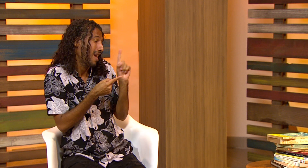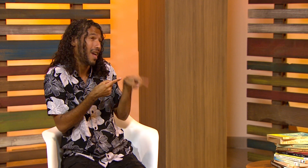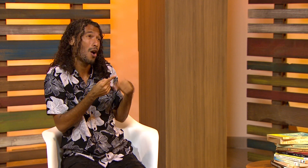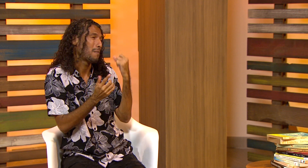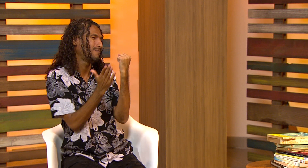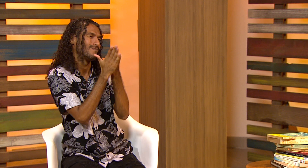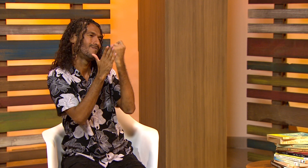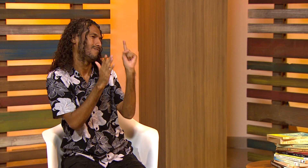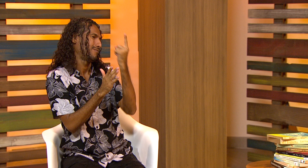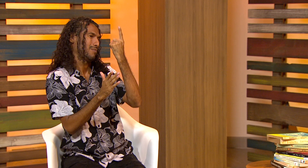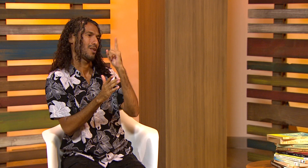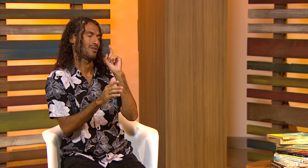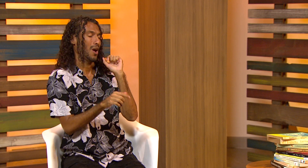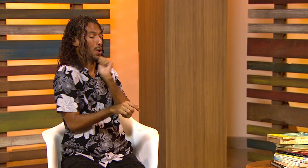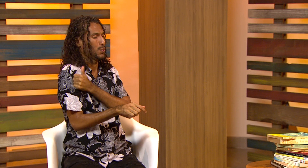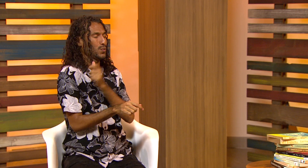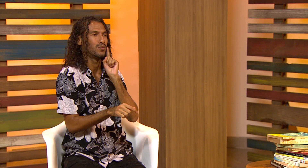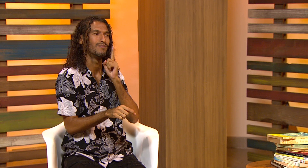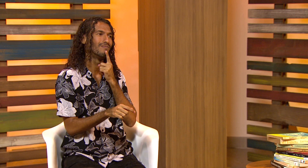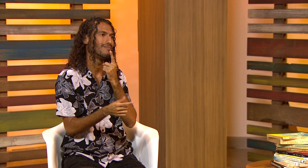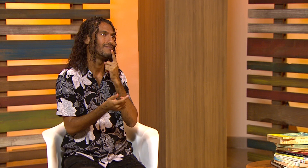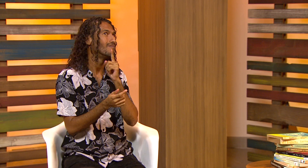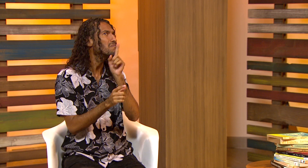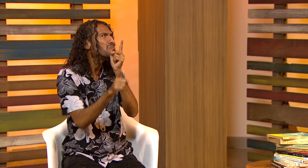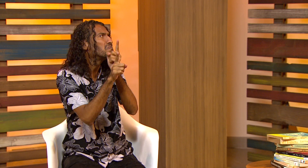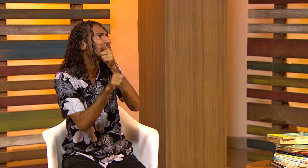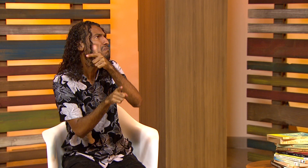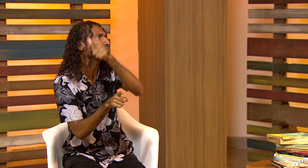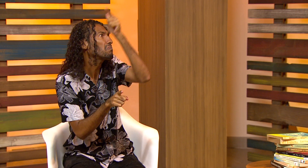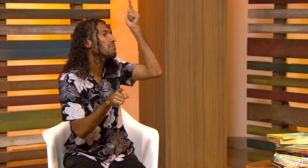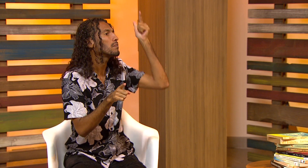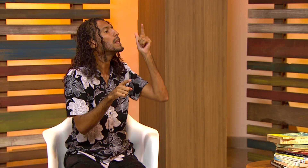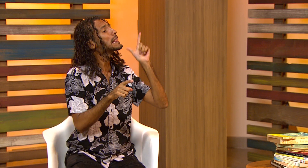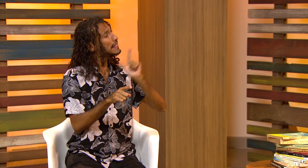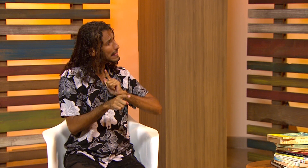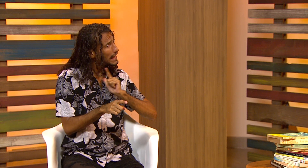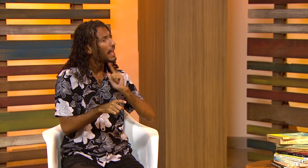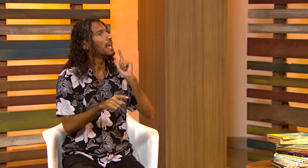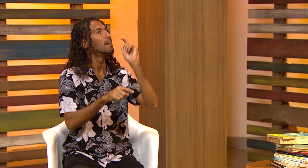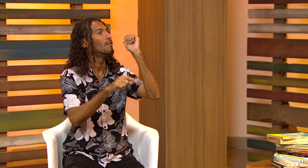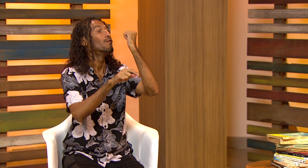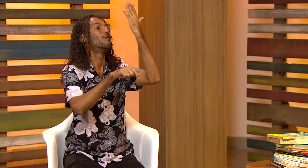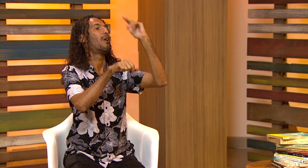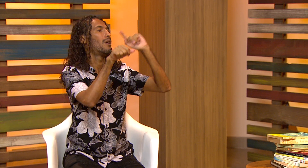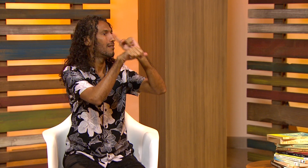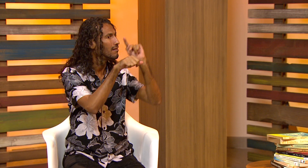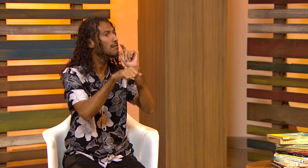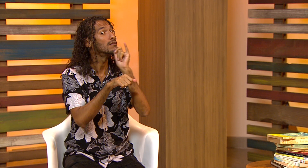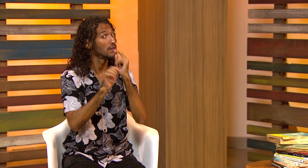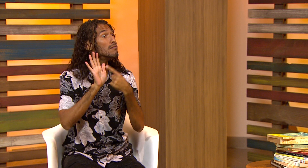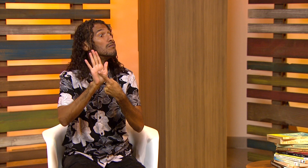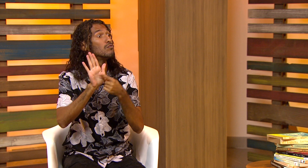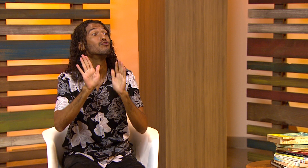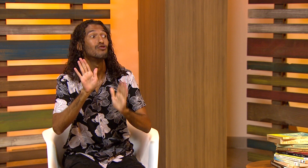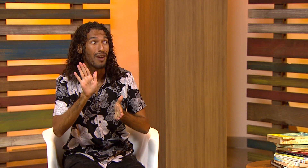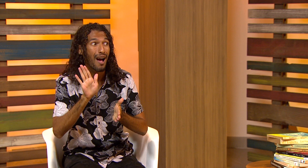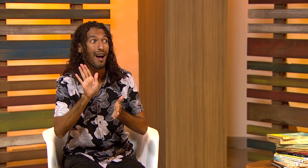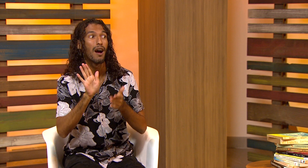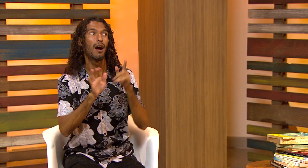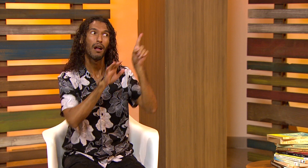uma abertura para isso. E a gente está fazendo agora um marco na história, né, o primeiro aluno surdo, e a gente vê lá fora, em outros países,